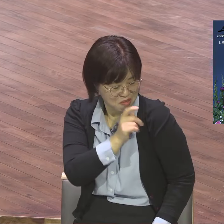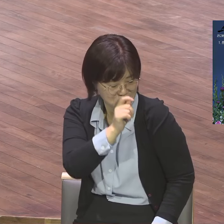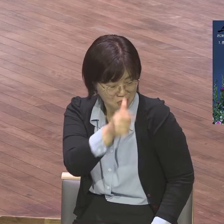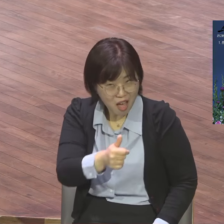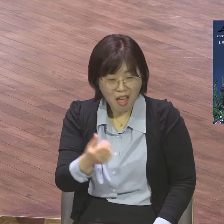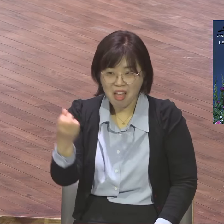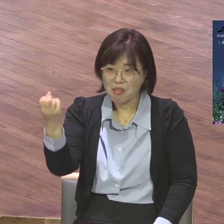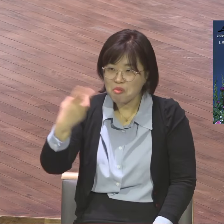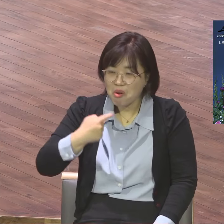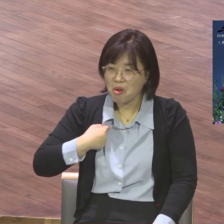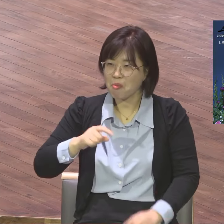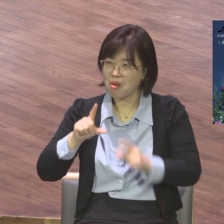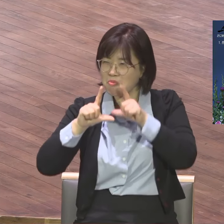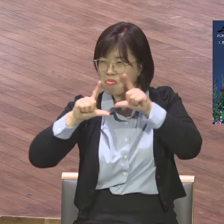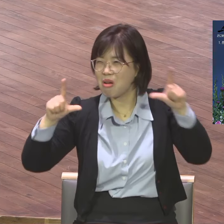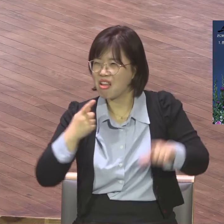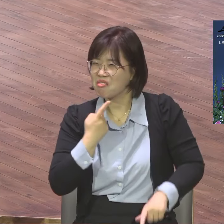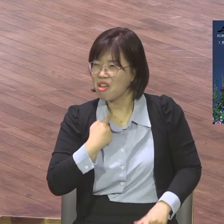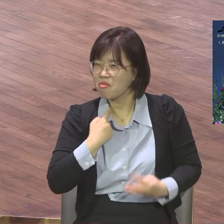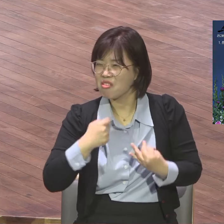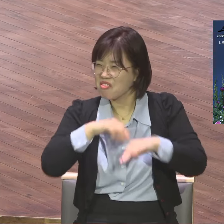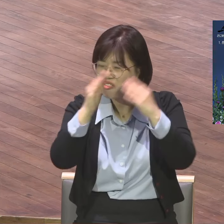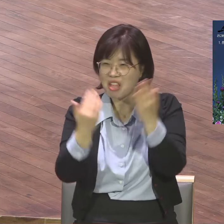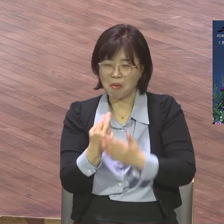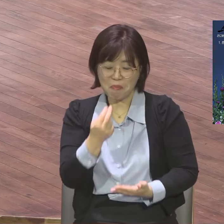이런 사람 있죠.